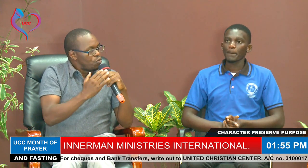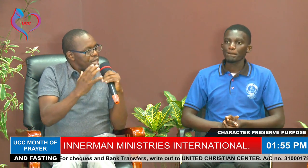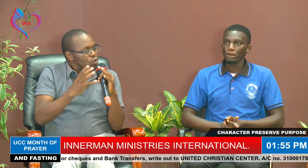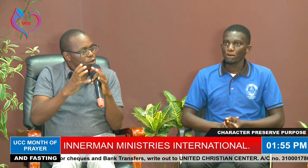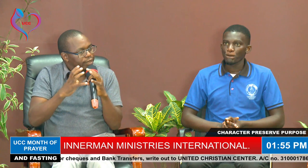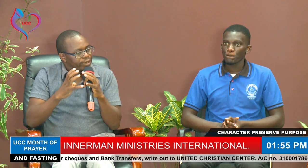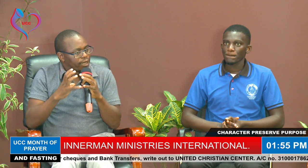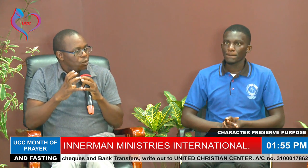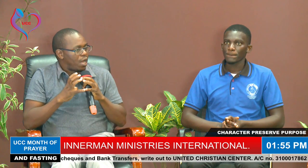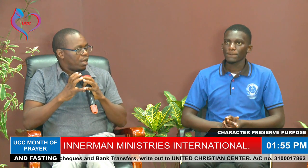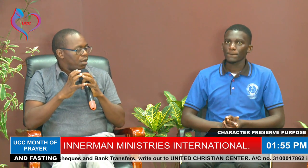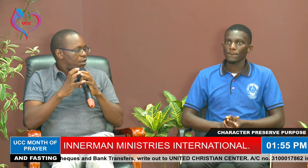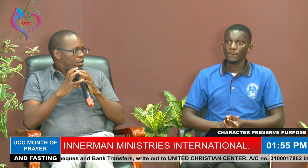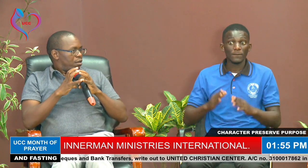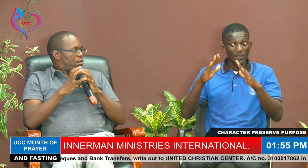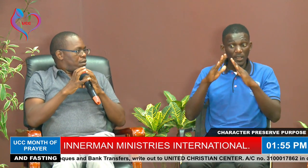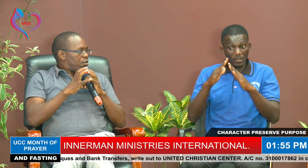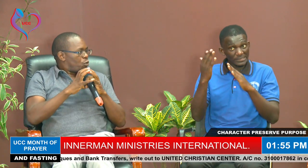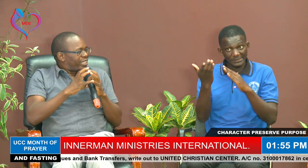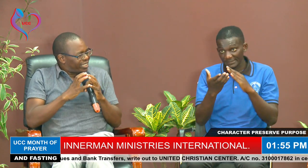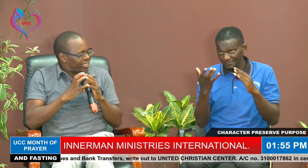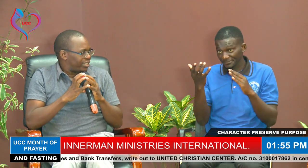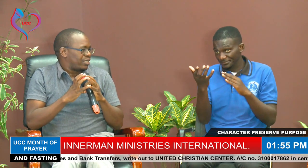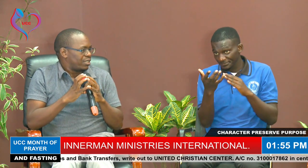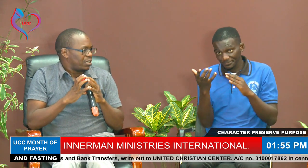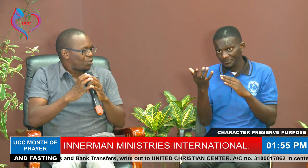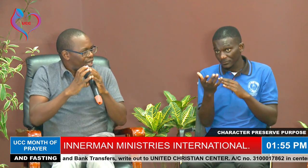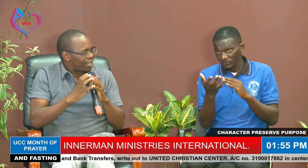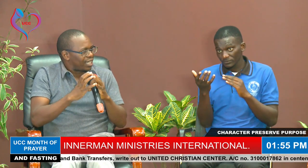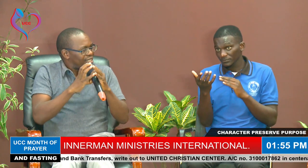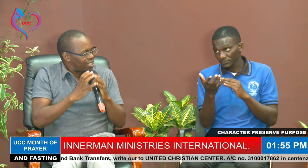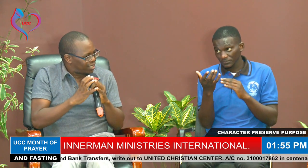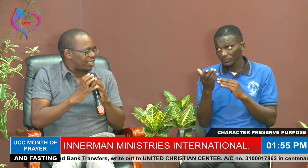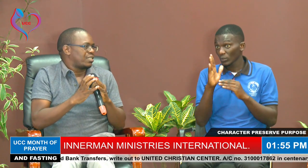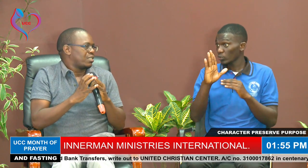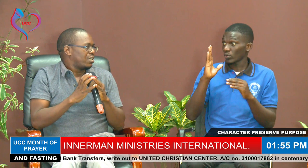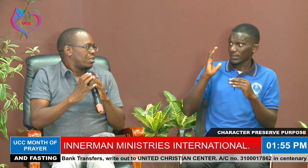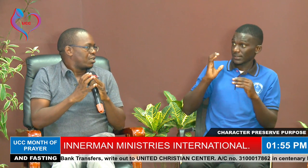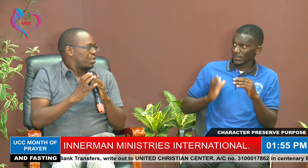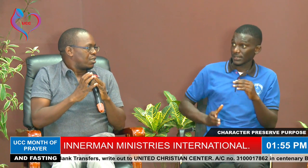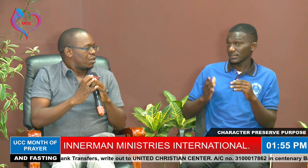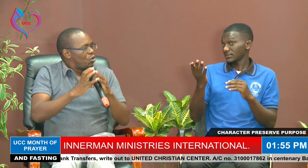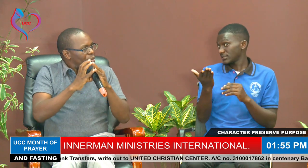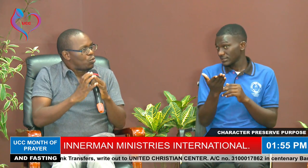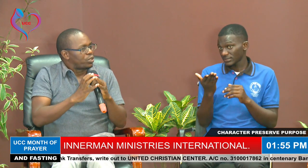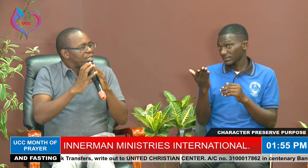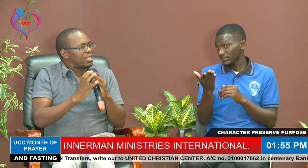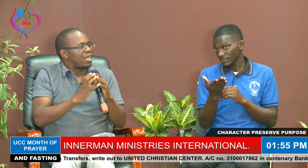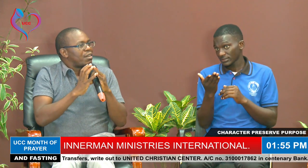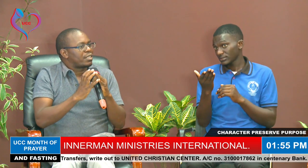Enyumba yo kugezesebwa. You are tested. Your character is tested. Ngo ulibali mkutestinga character